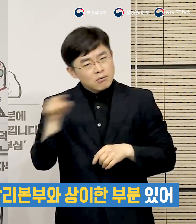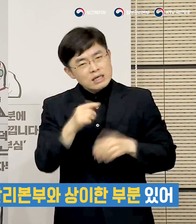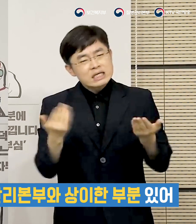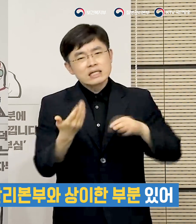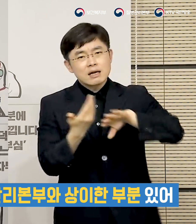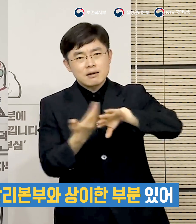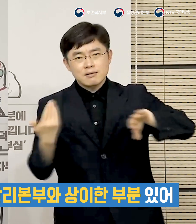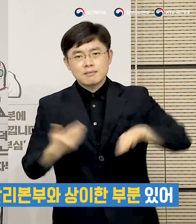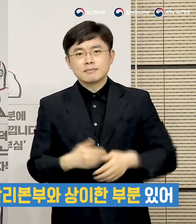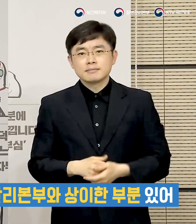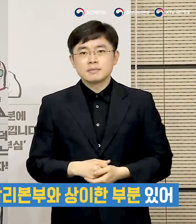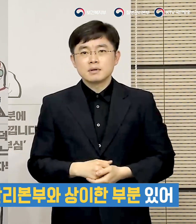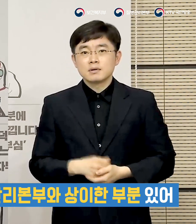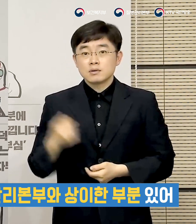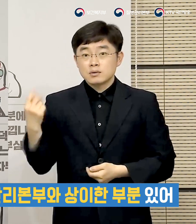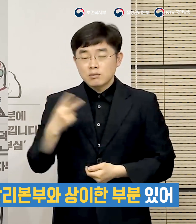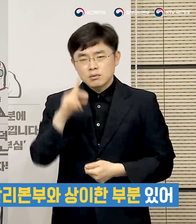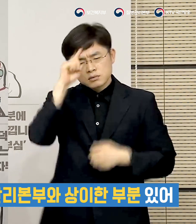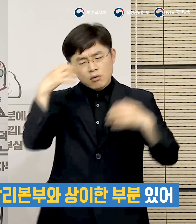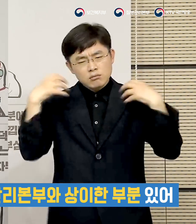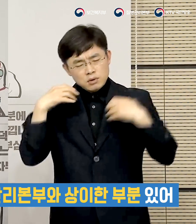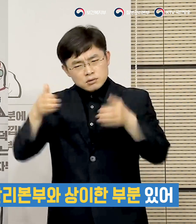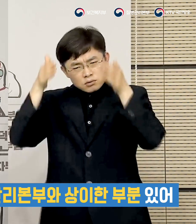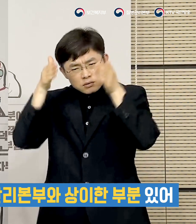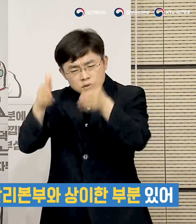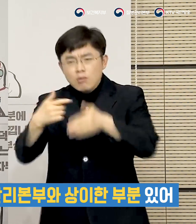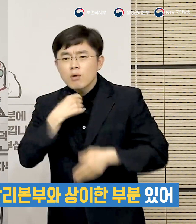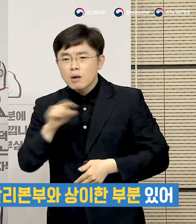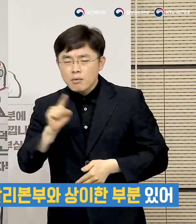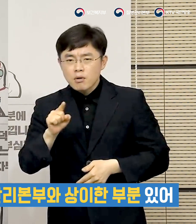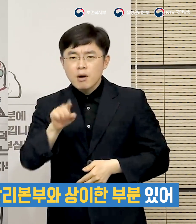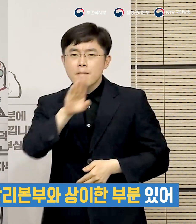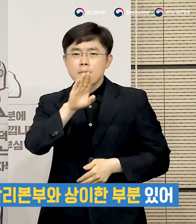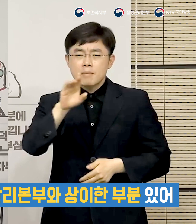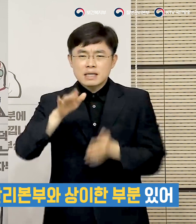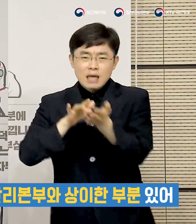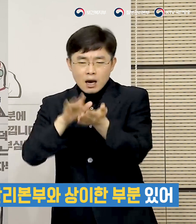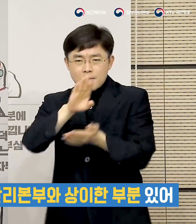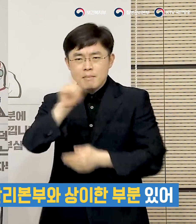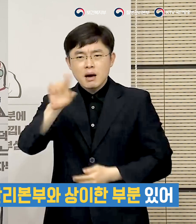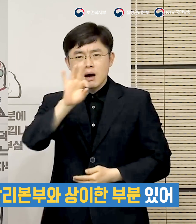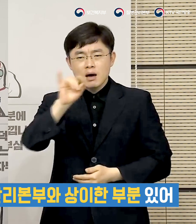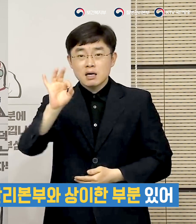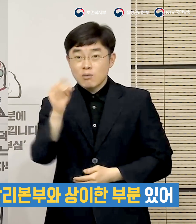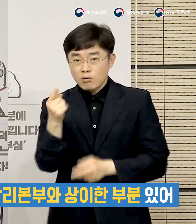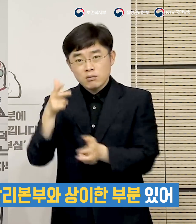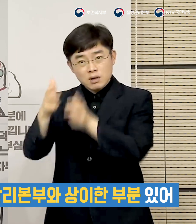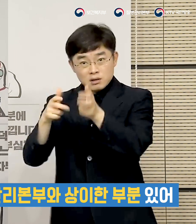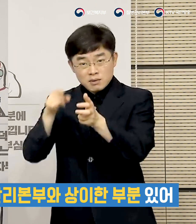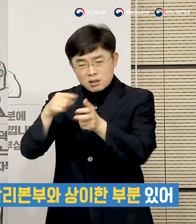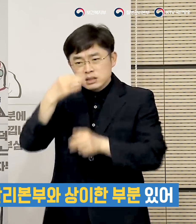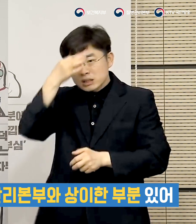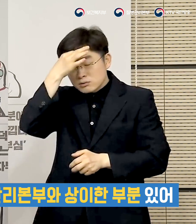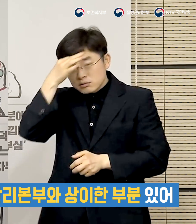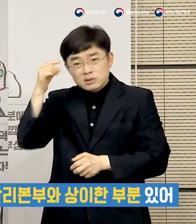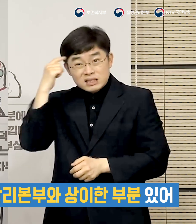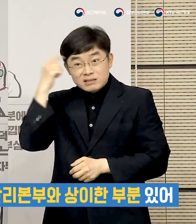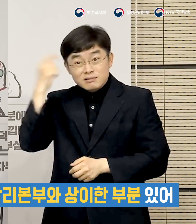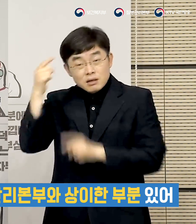현 정부에서 역점으로 가지고 있는 바이오헬스 산업의 육성과 관련된 어떤 기술적 지원, 그